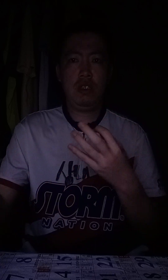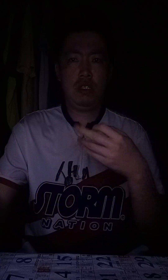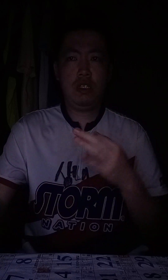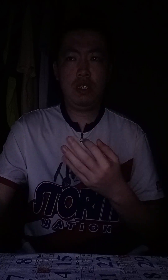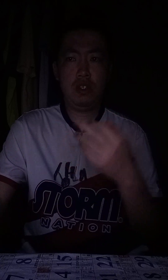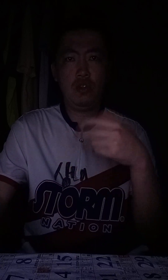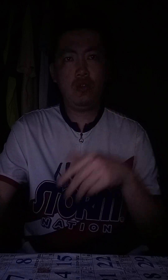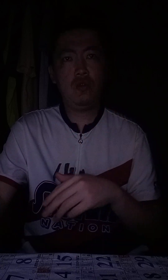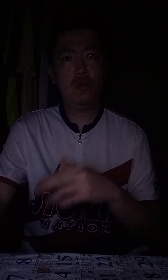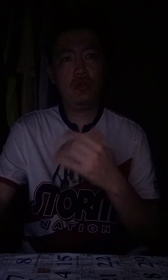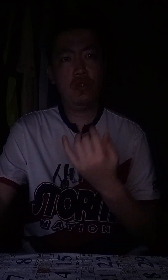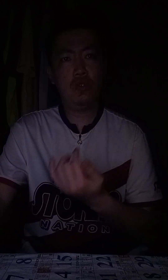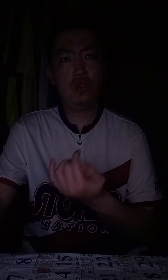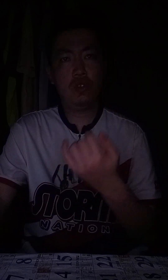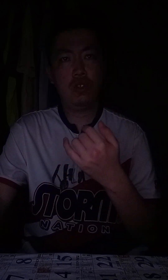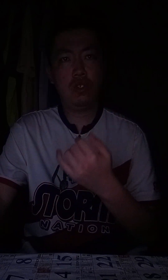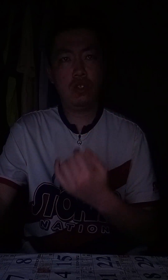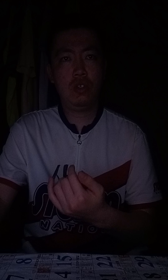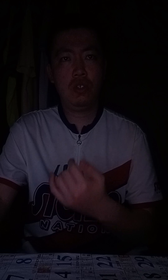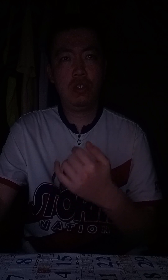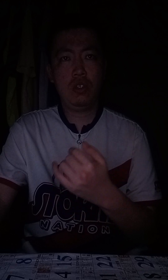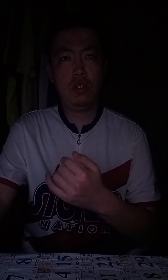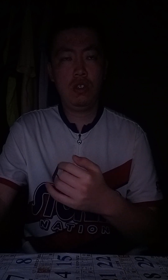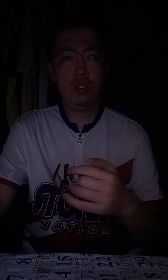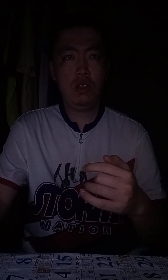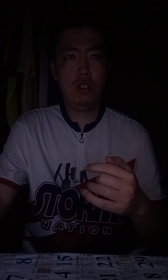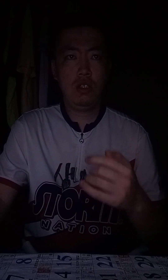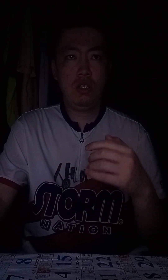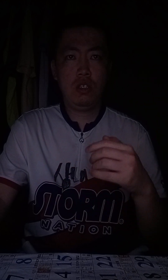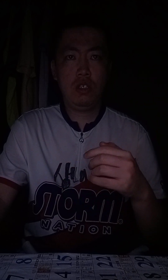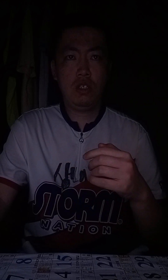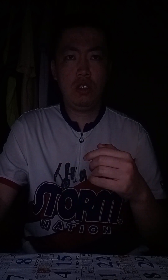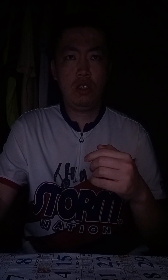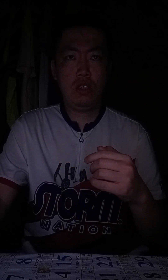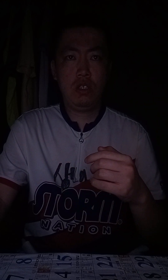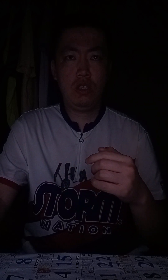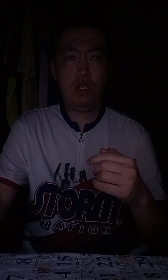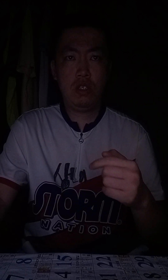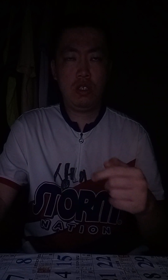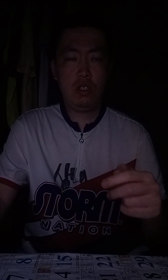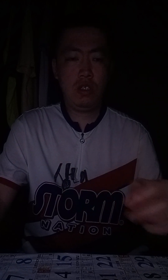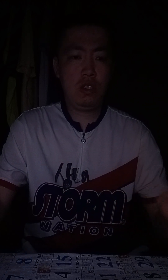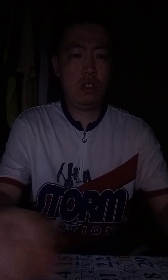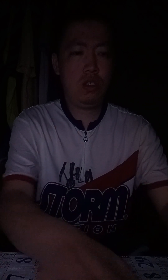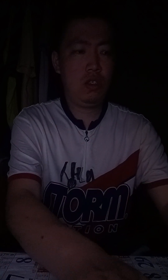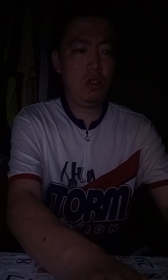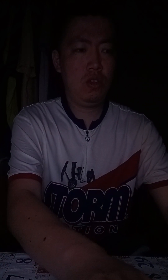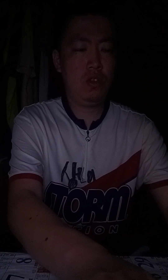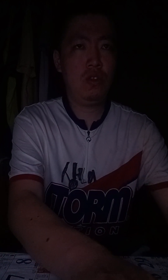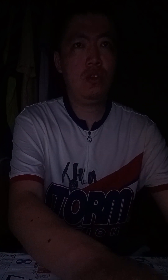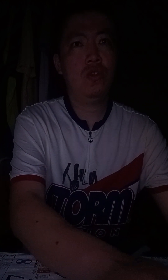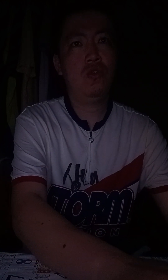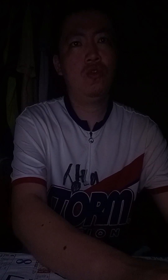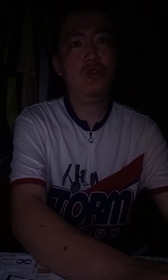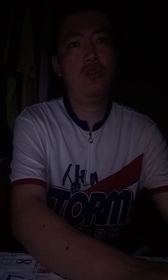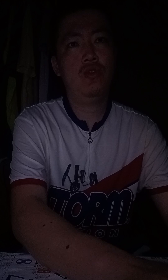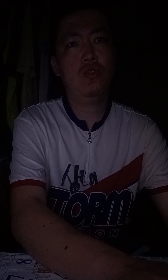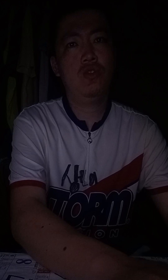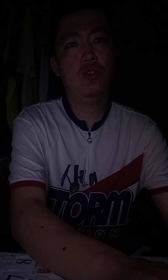배터리 자체적으로 문제가 있는 거라고 생각을 하는 거죠. 제조사나 뭐 이제 배터리 부품에 문제가 있는 거라고 판단합니다. 수소